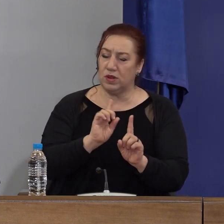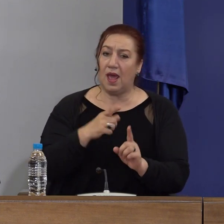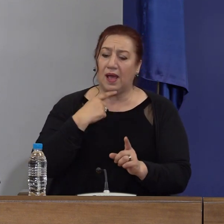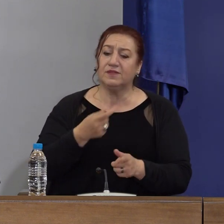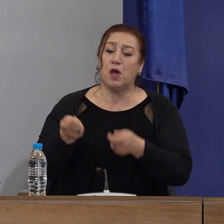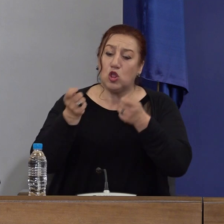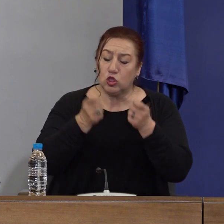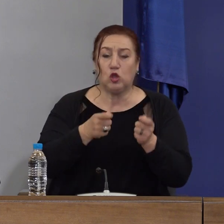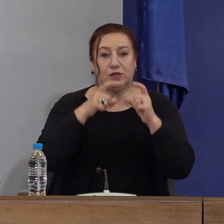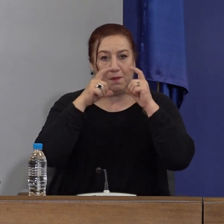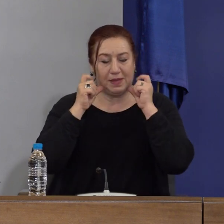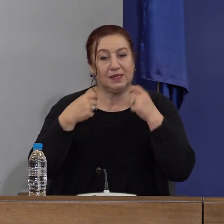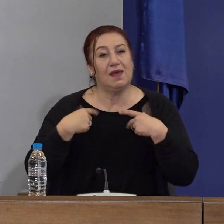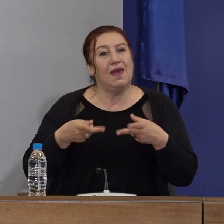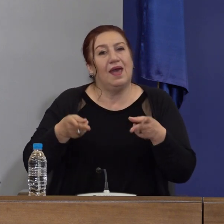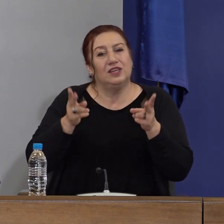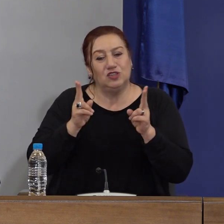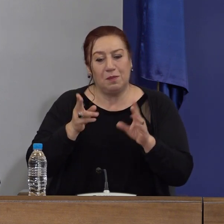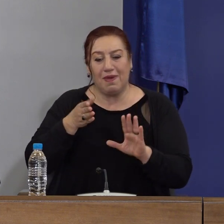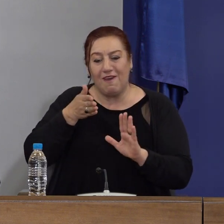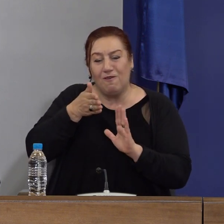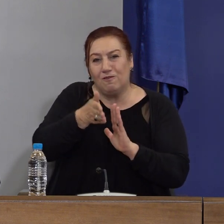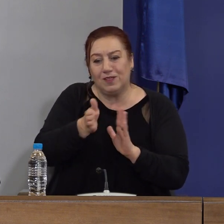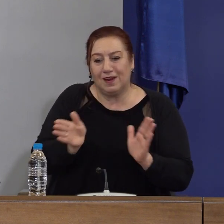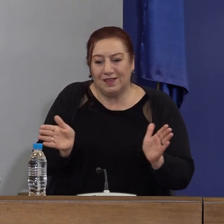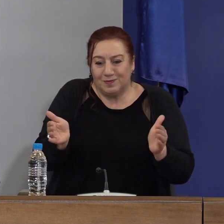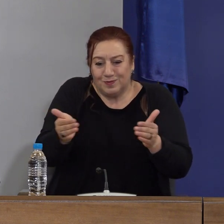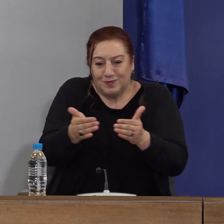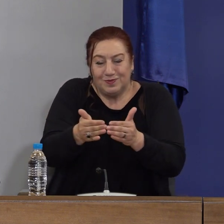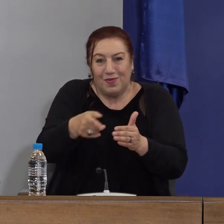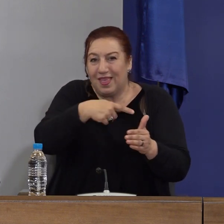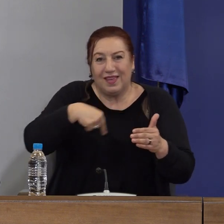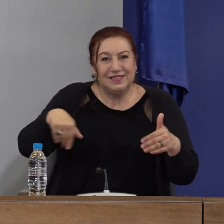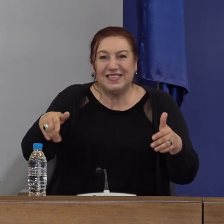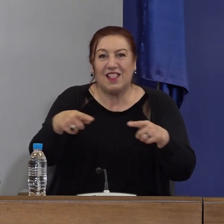Решихме, че на закрити обществени места